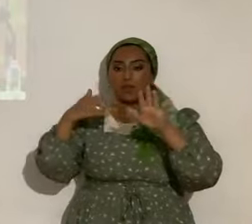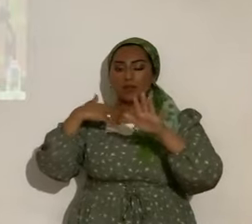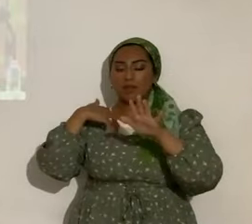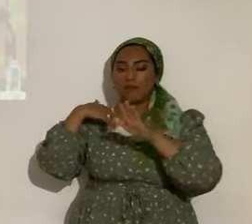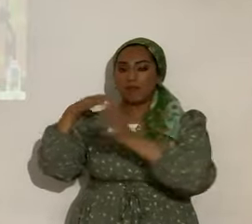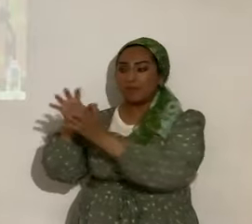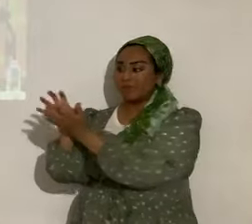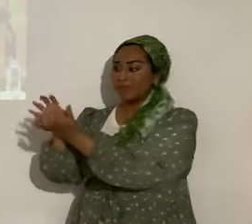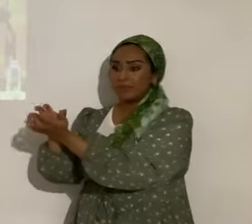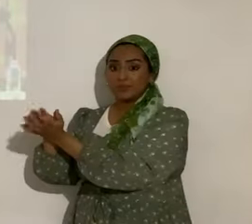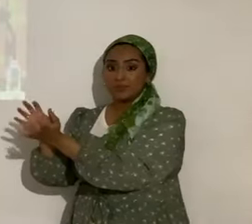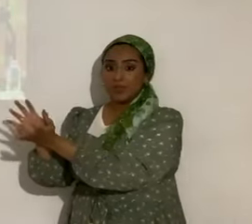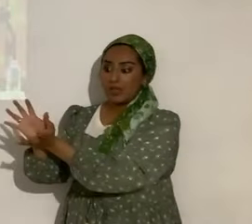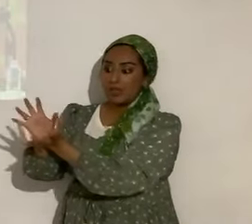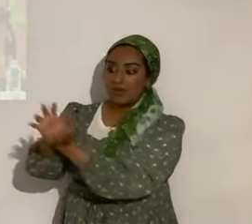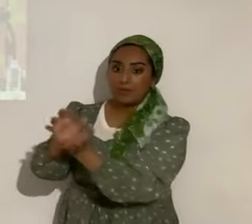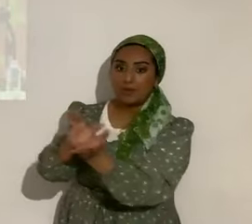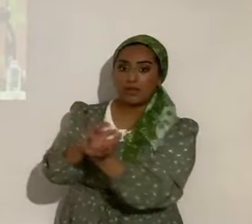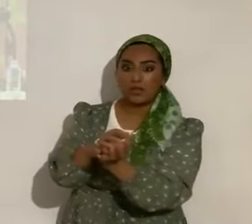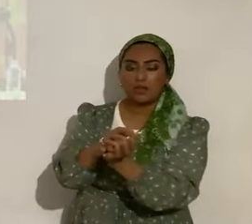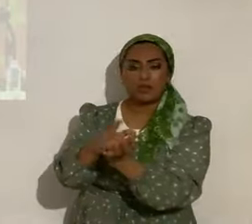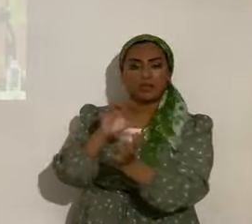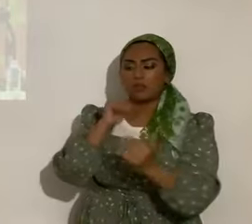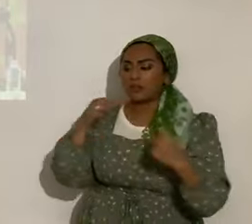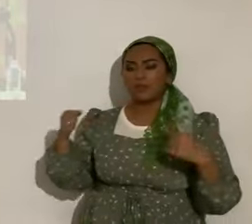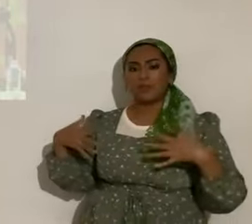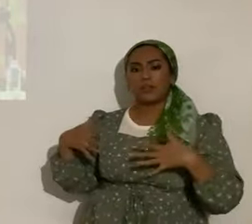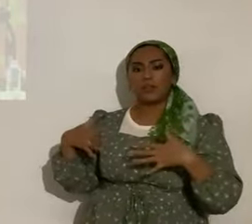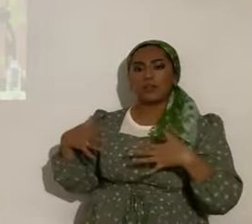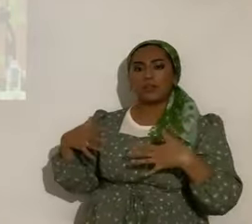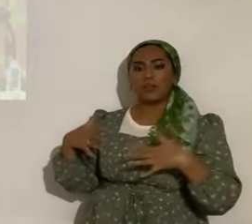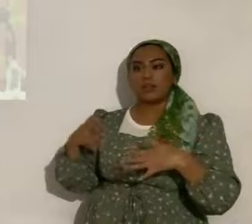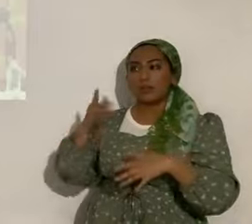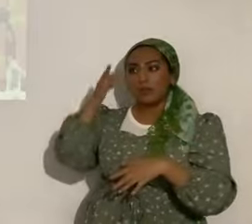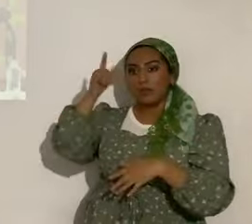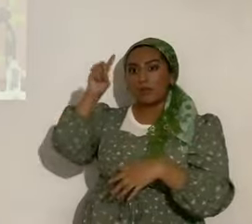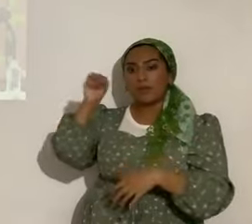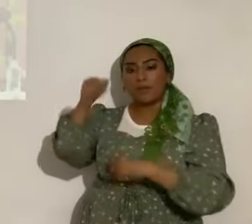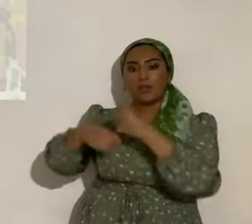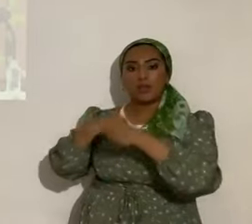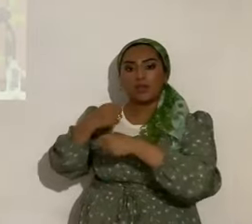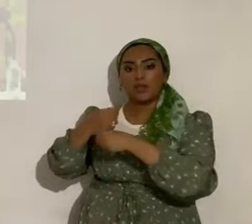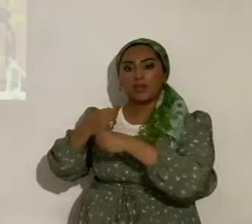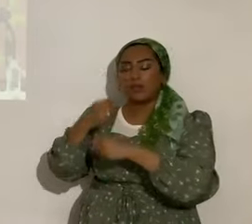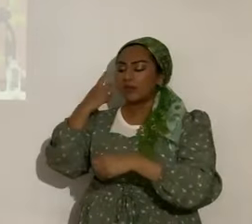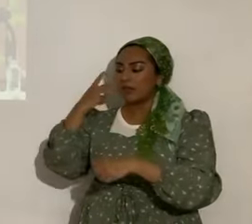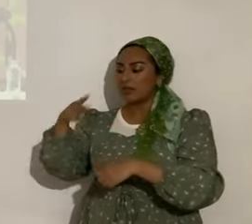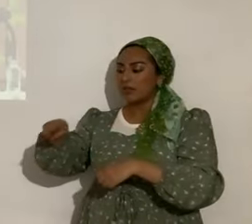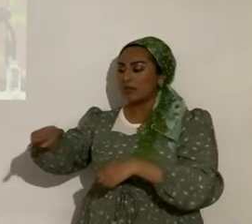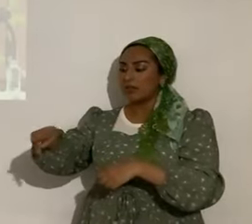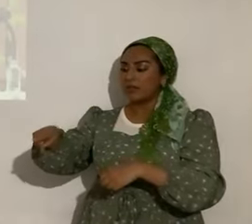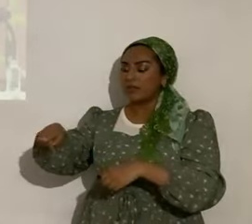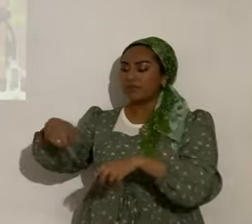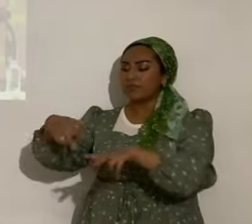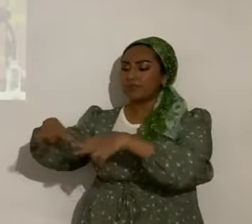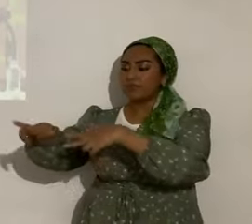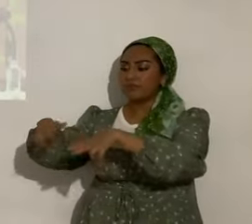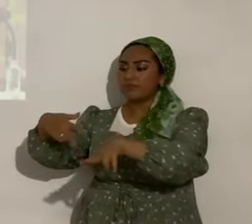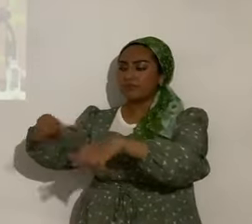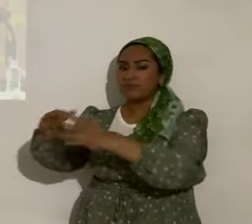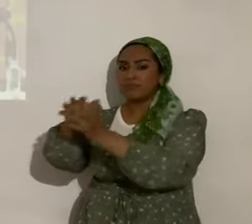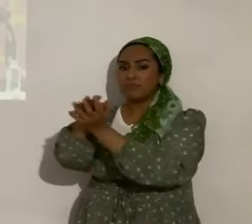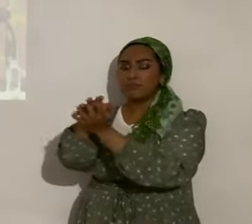no le tengas miedo, porque no te va a hacer nada. Eso va a ser el milenio. Y tú vas viendo cómo va el cocodrilo, caminando, y va